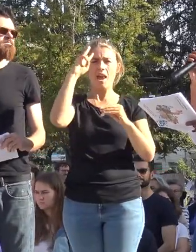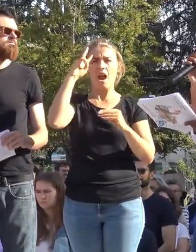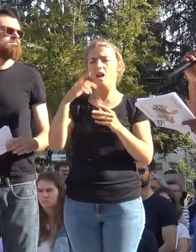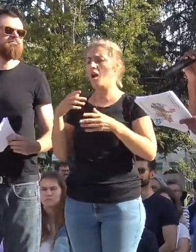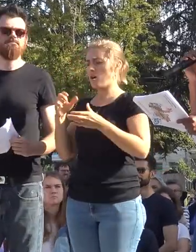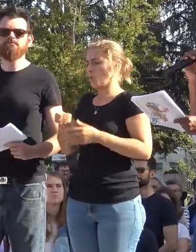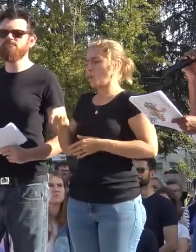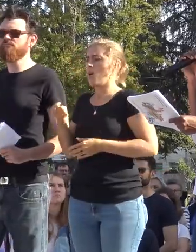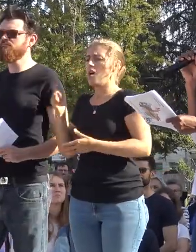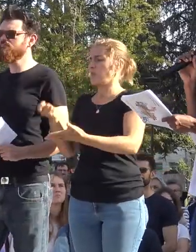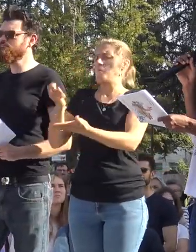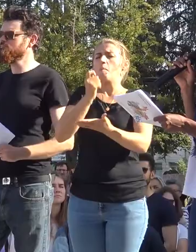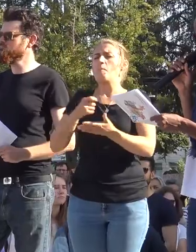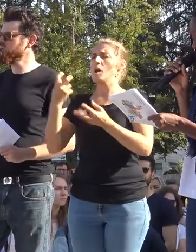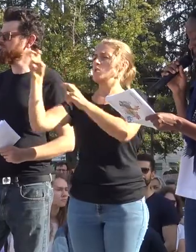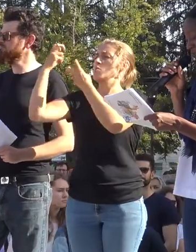et interpeller nos politiques.